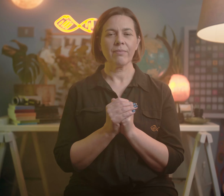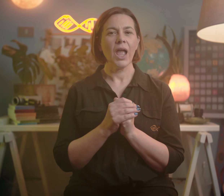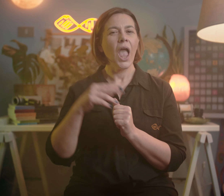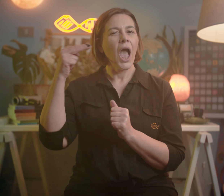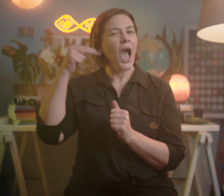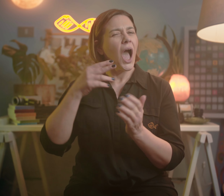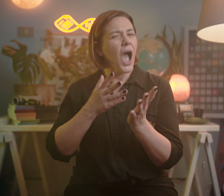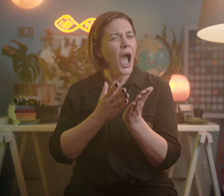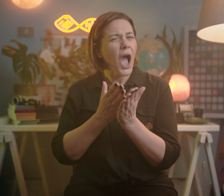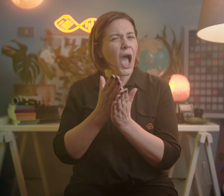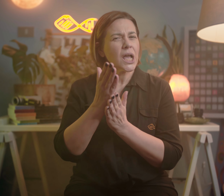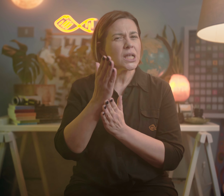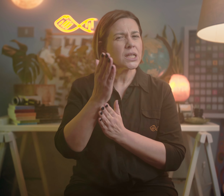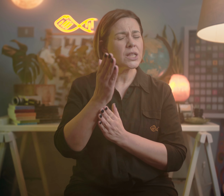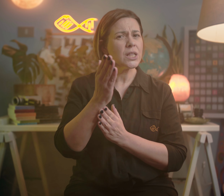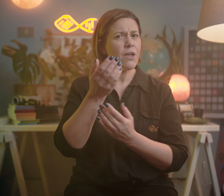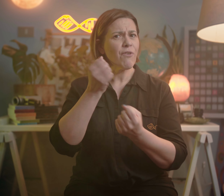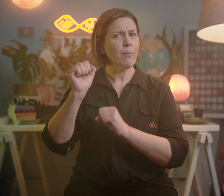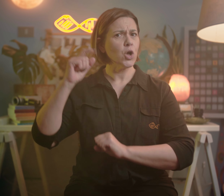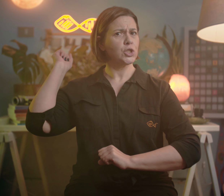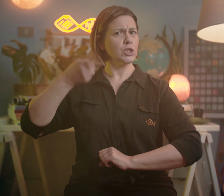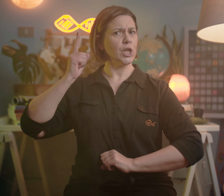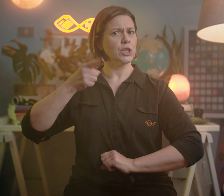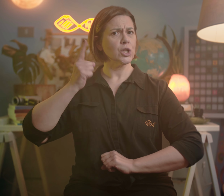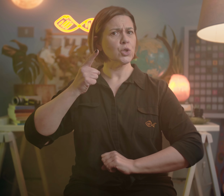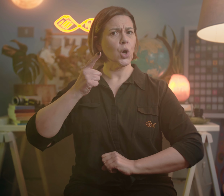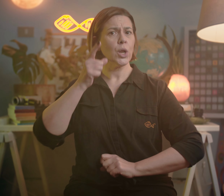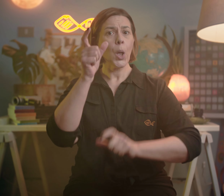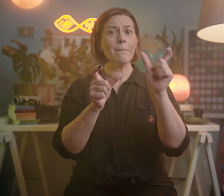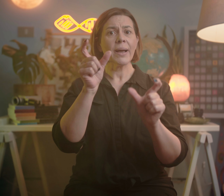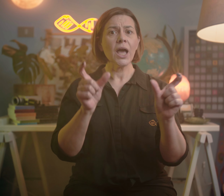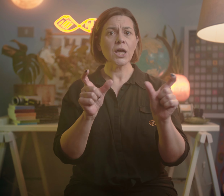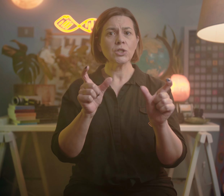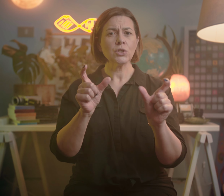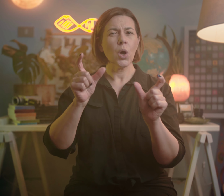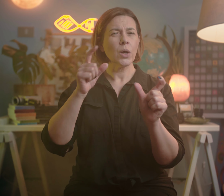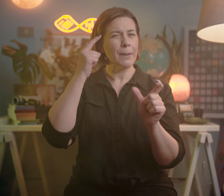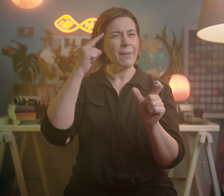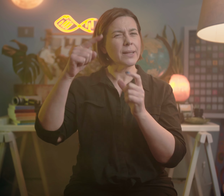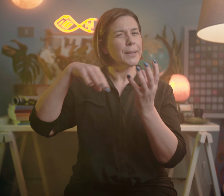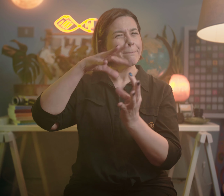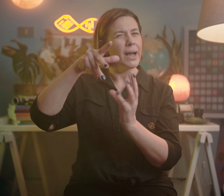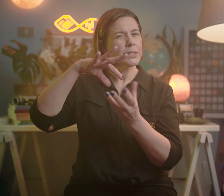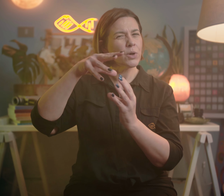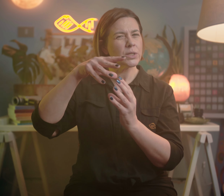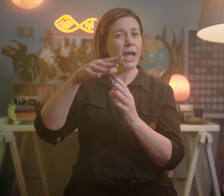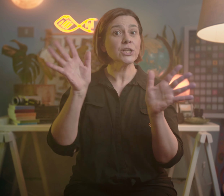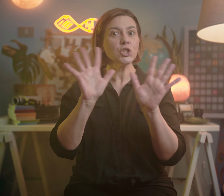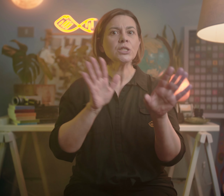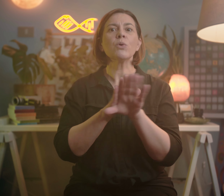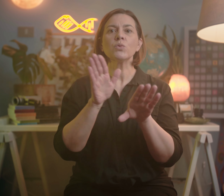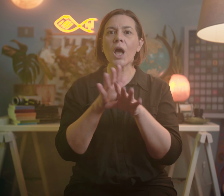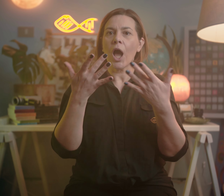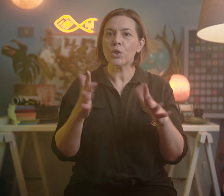Il cinema è stato utilizzato dai grandi dittatori per manipolare il popolo per decenni. E